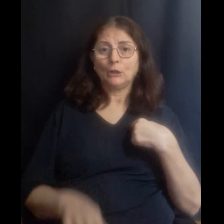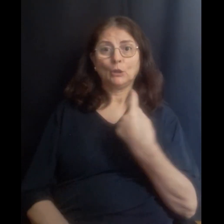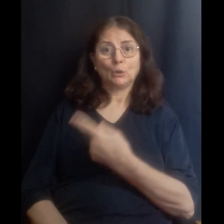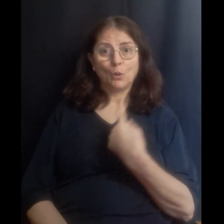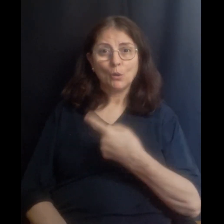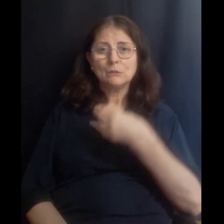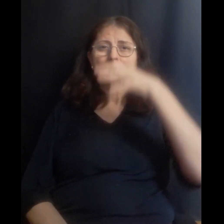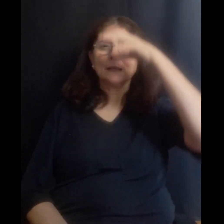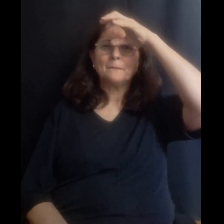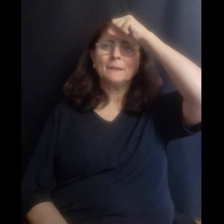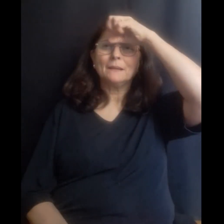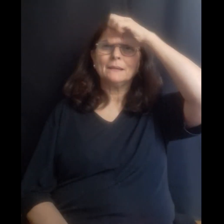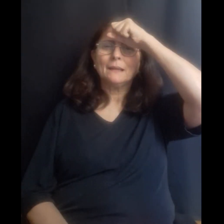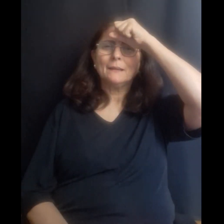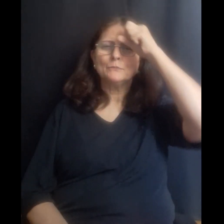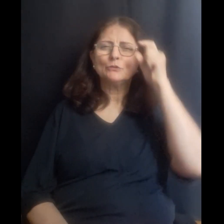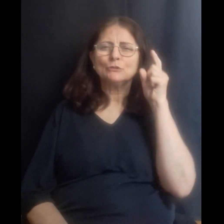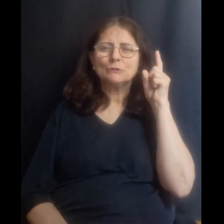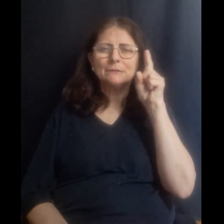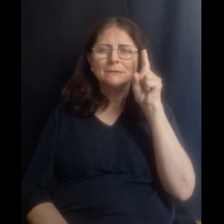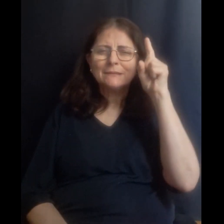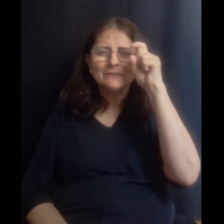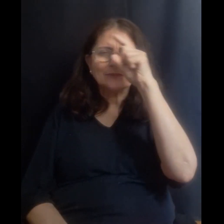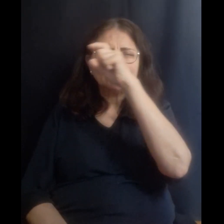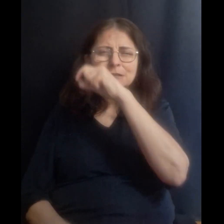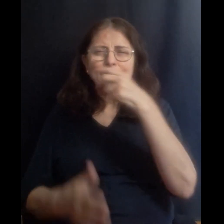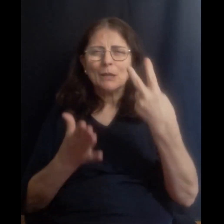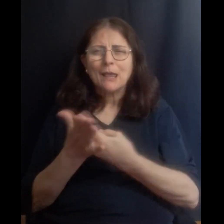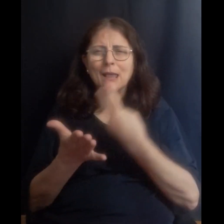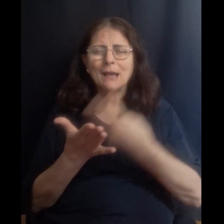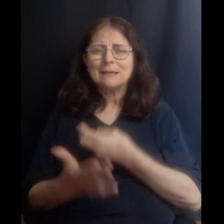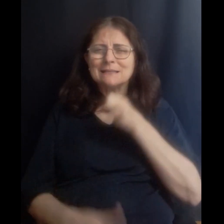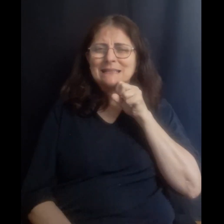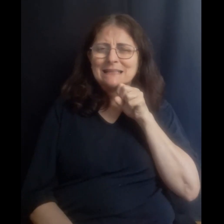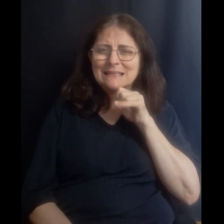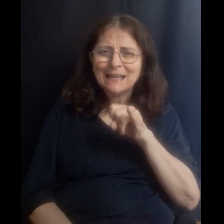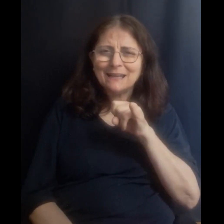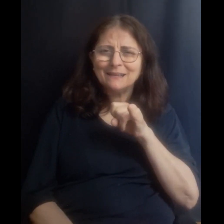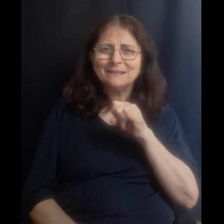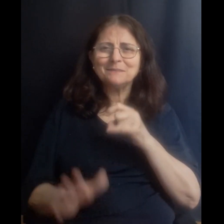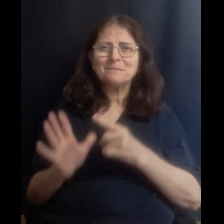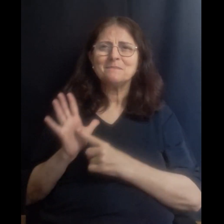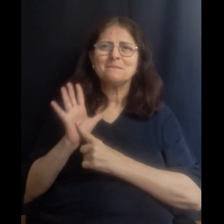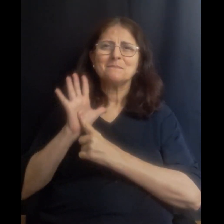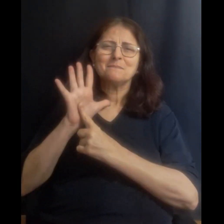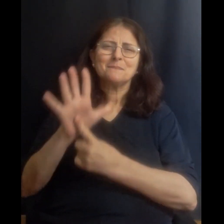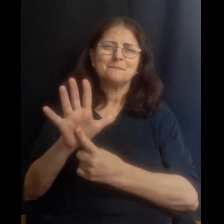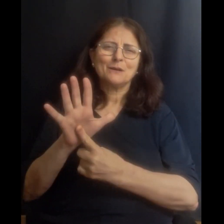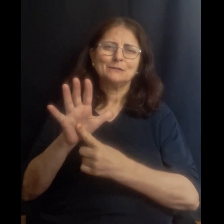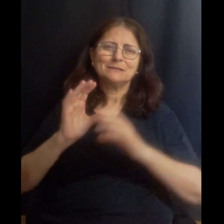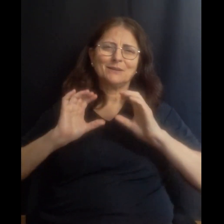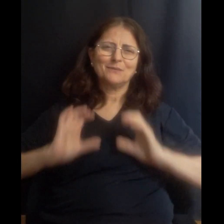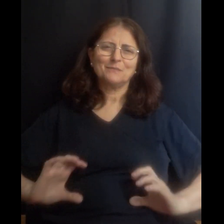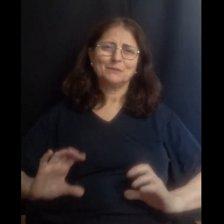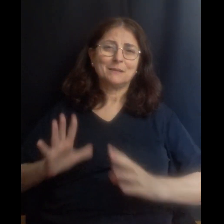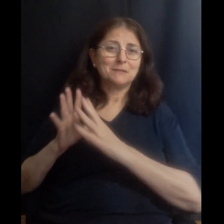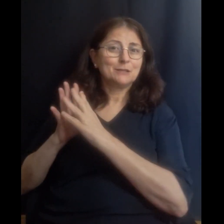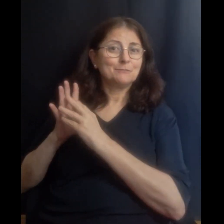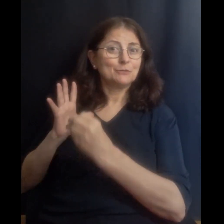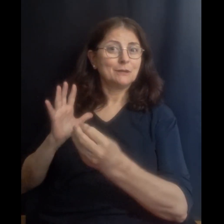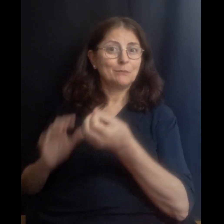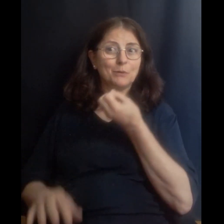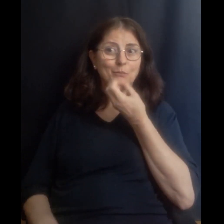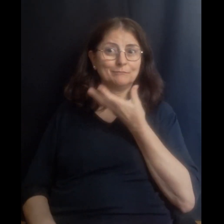e nós, aprendizes, dificilmente erramos quando aprendemos por meio de bons